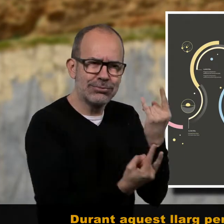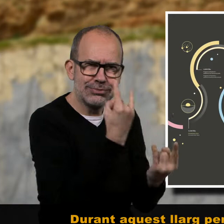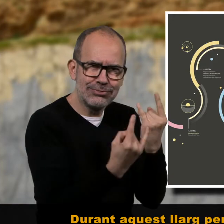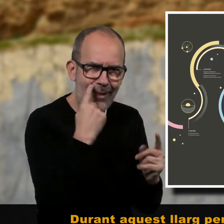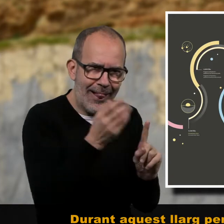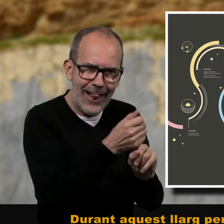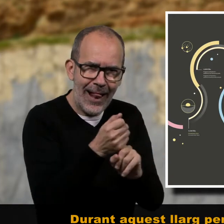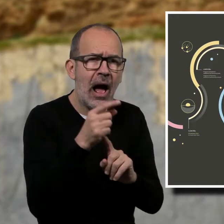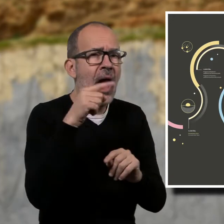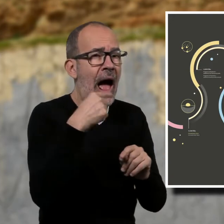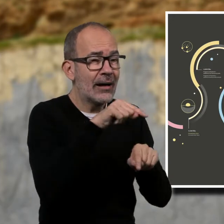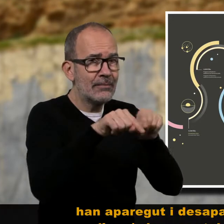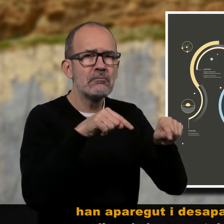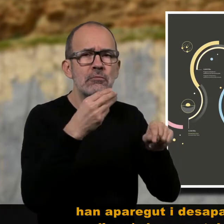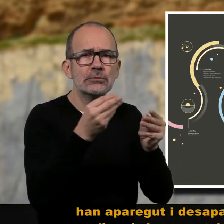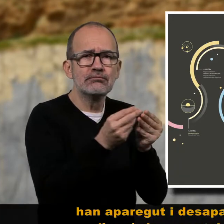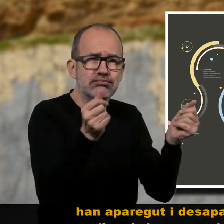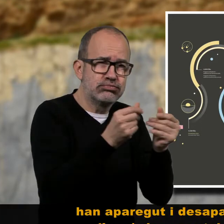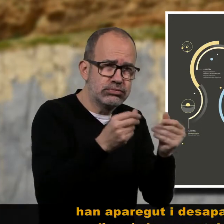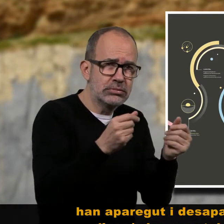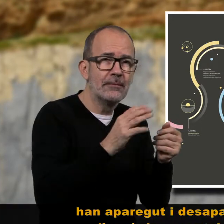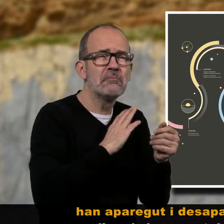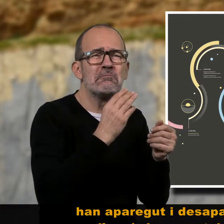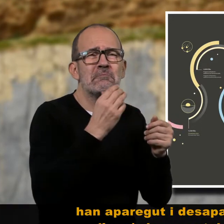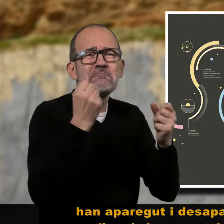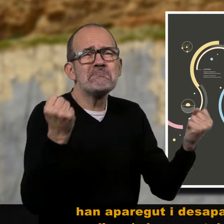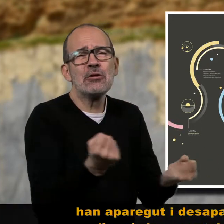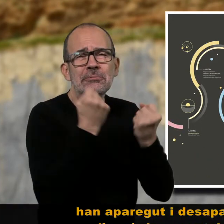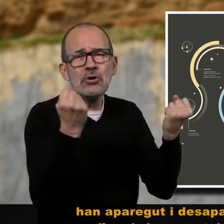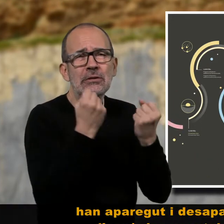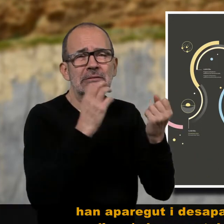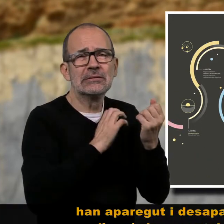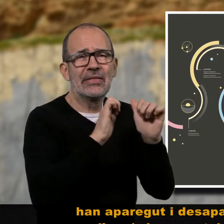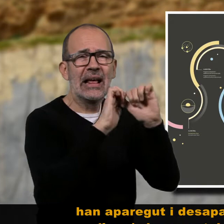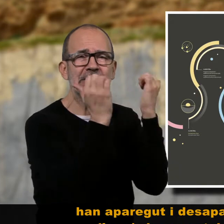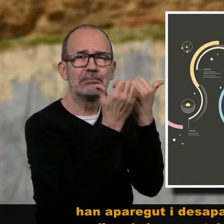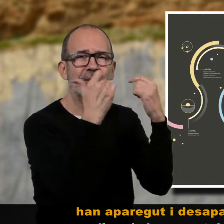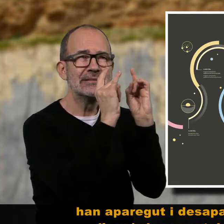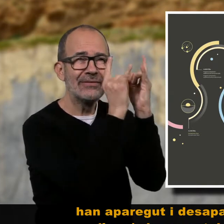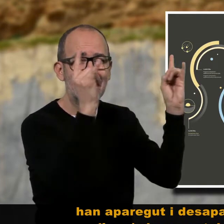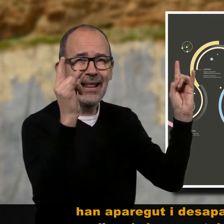Durant aquest llarg període de temps han aparegut i desaparegut milions d'espècies vegetals i animals.